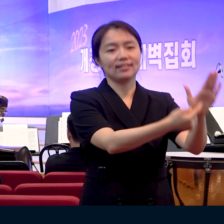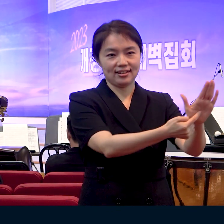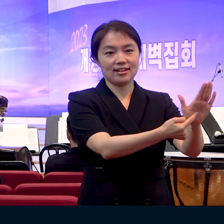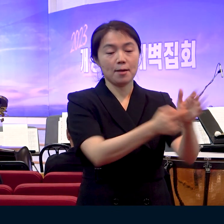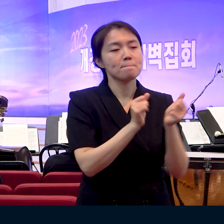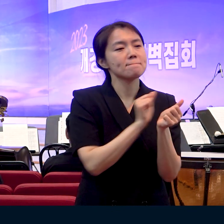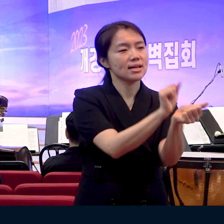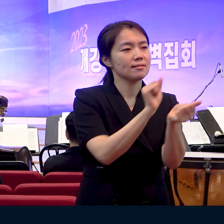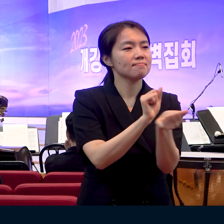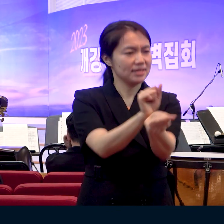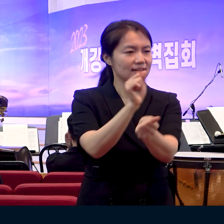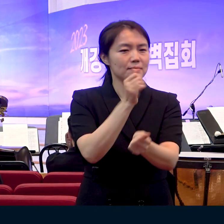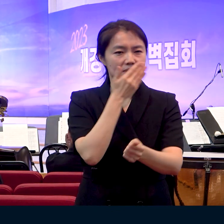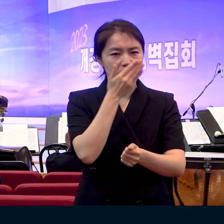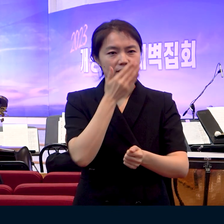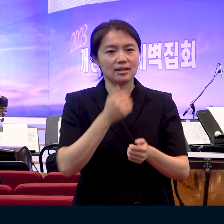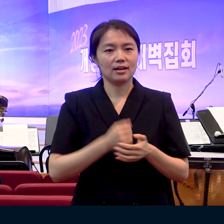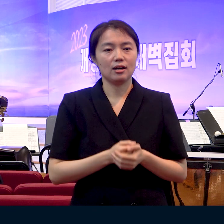없어요.